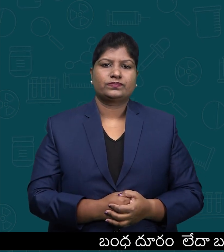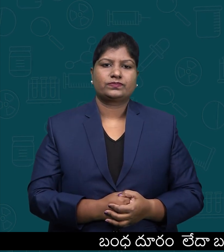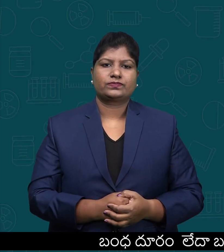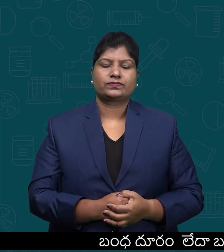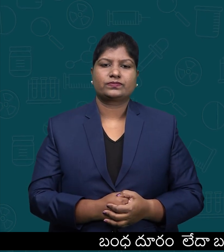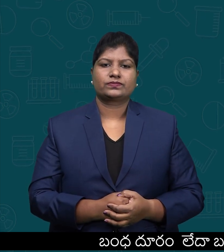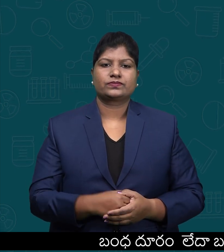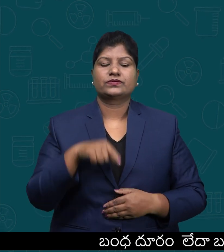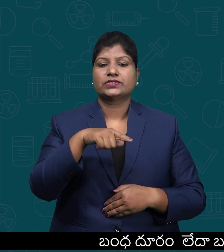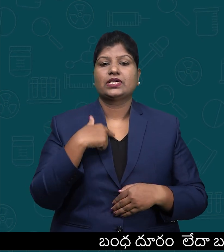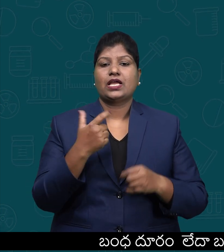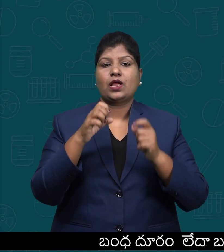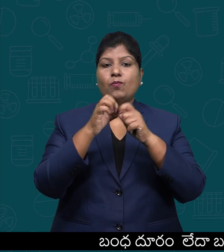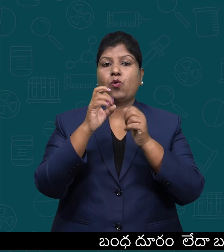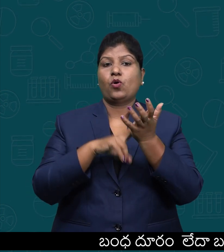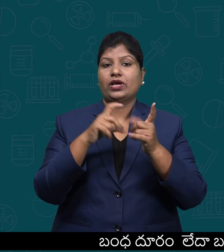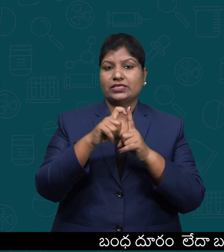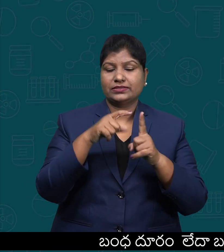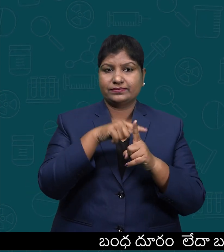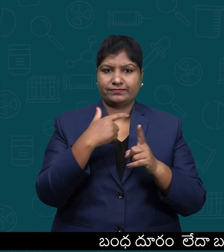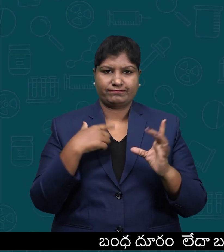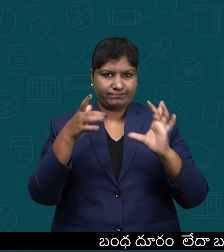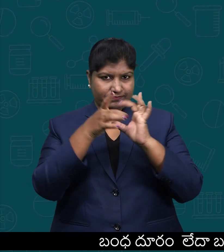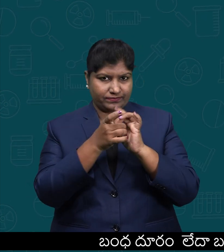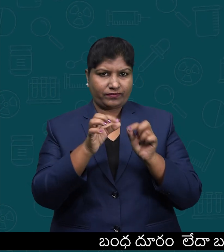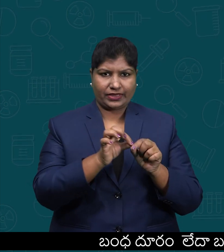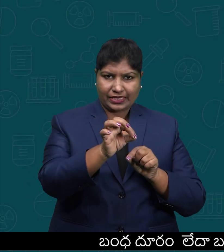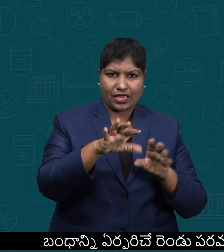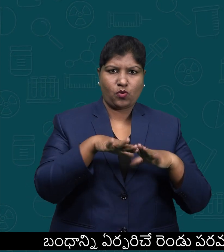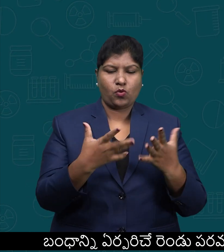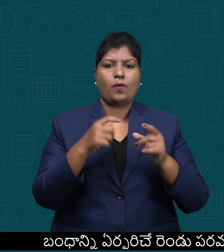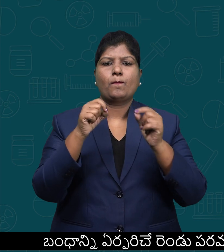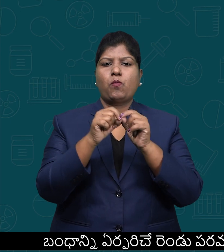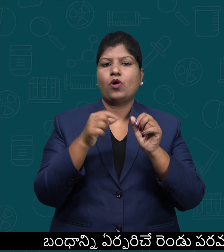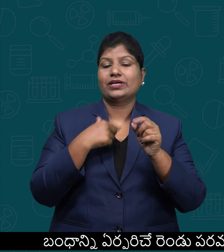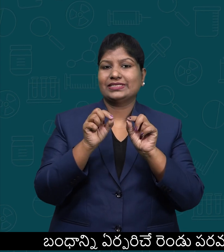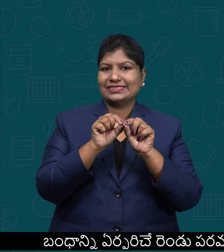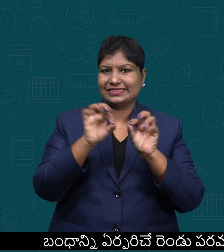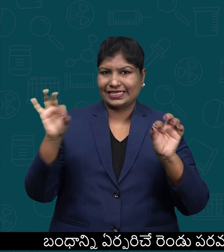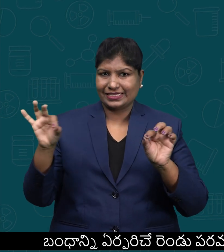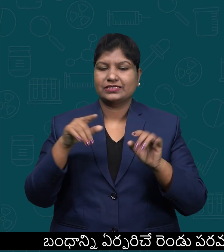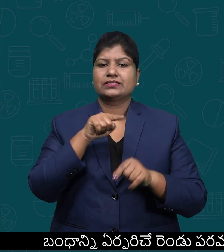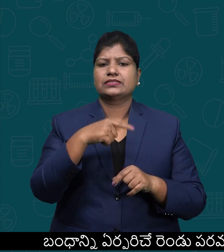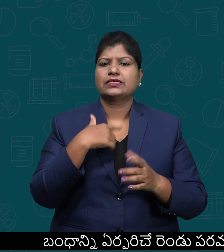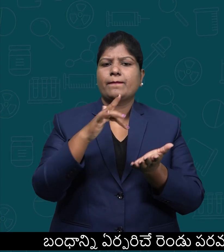బంధ దూరం లేదా బంధ దైర్ఘ్యం అనేది సమయోజనీయ బంధాన్ని ఏర్పరిచే రెండు పరమాణువుల కేంద్రకాల